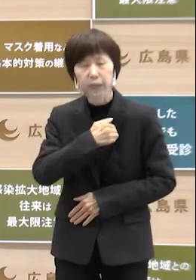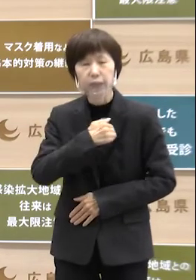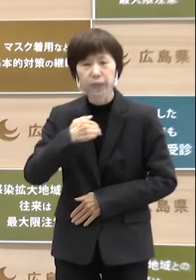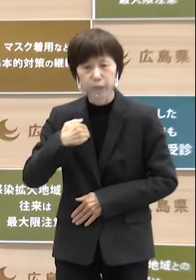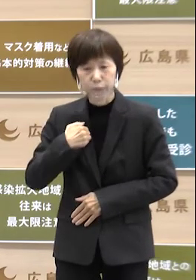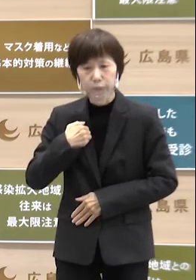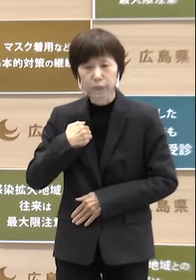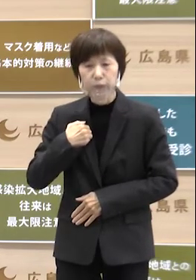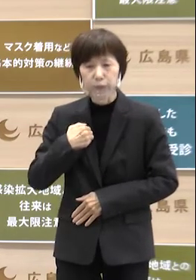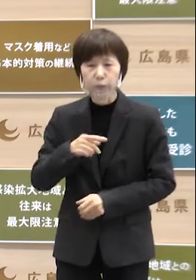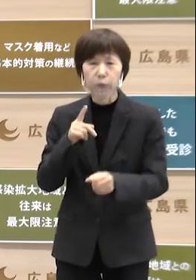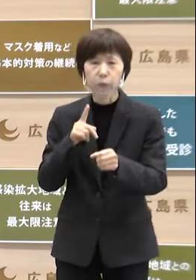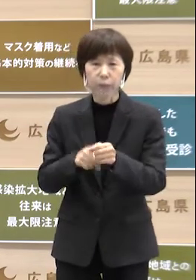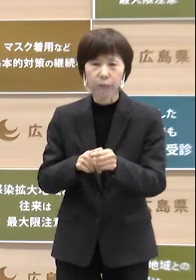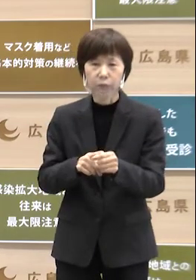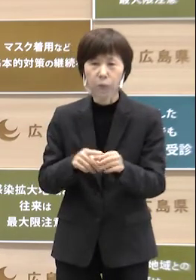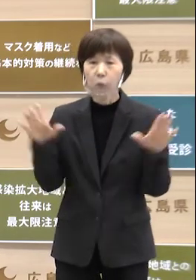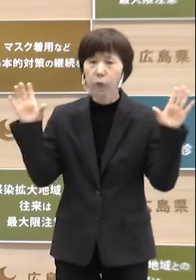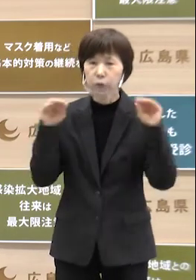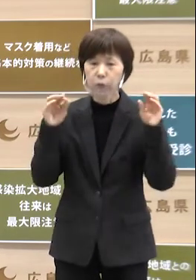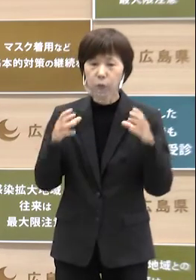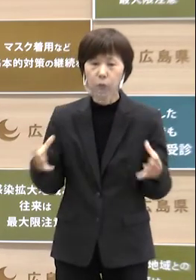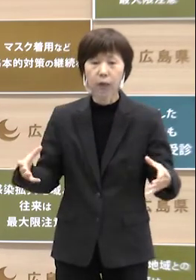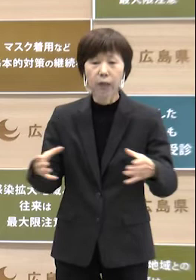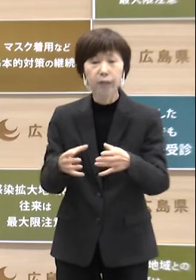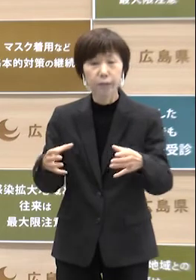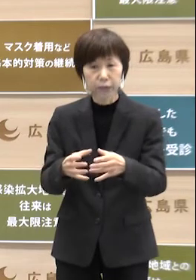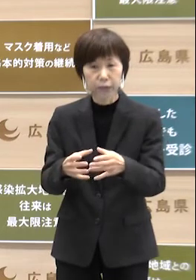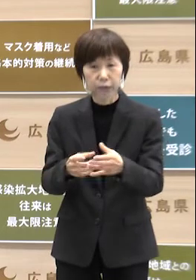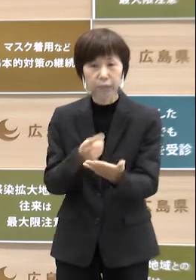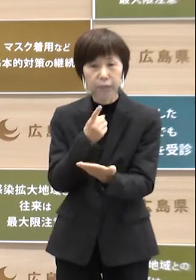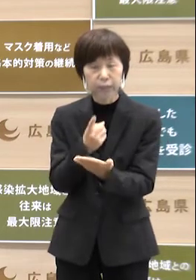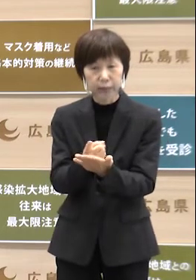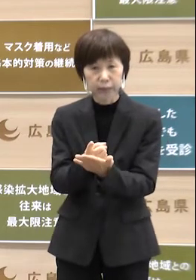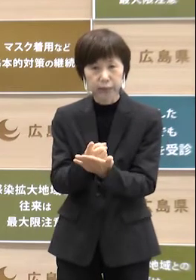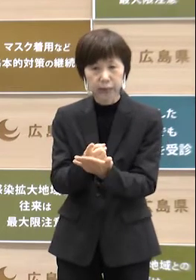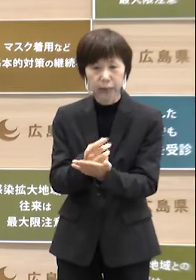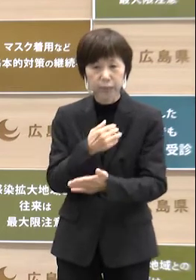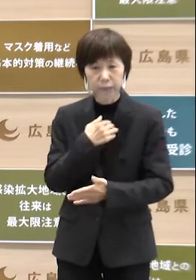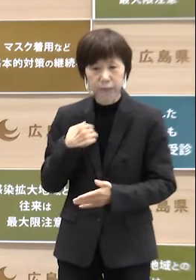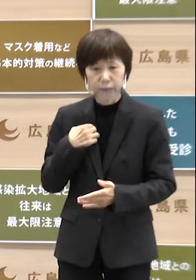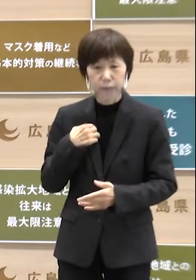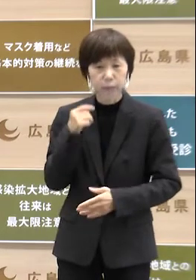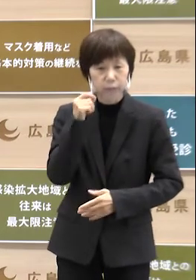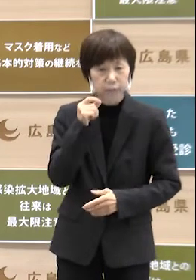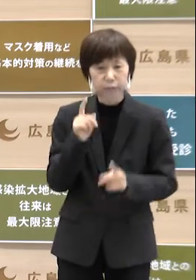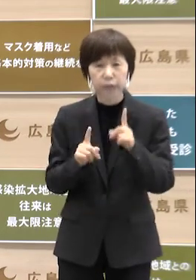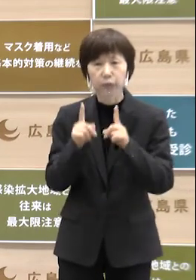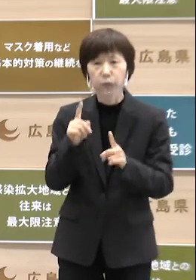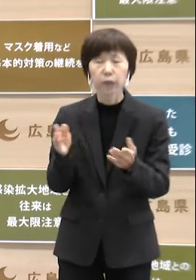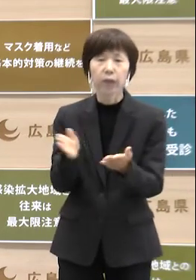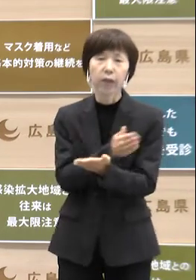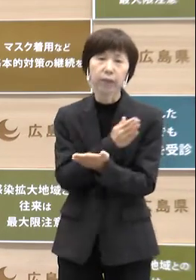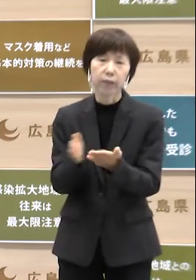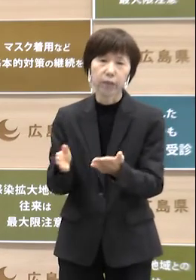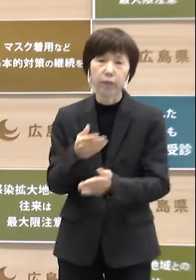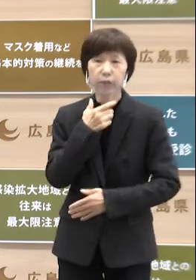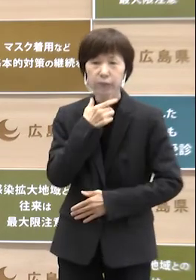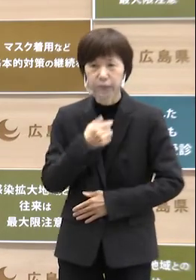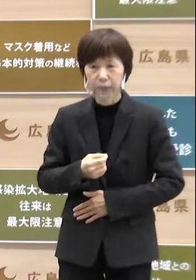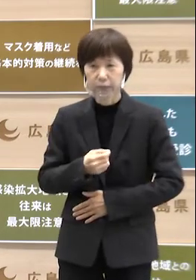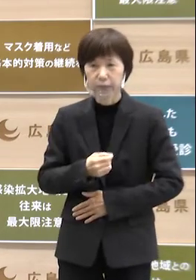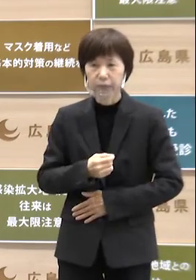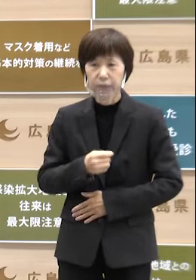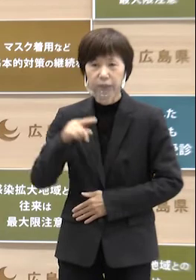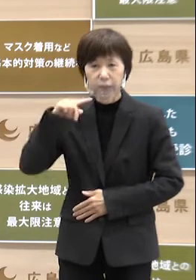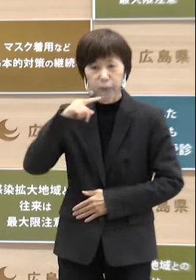情報収集を行った上で参加の時というのは見極めていきたいというふうに考えています。でロシア